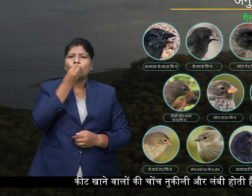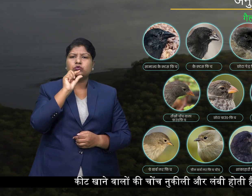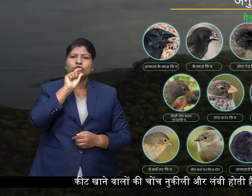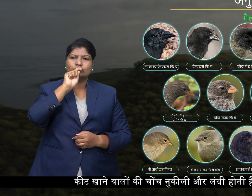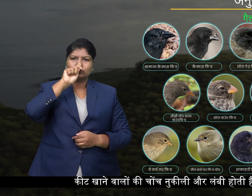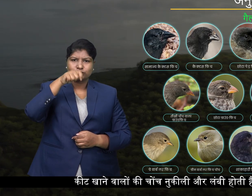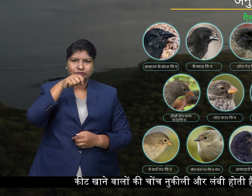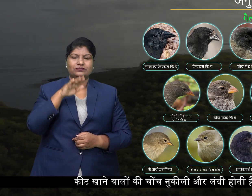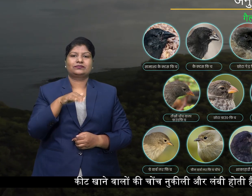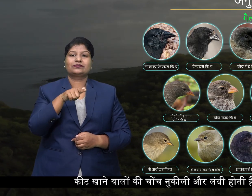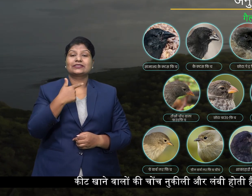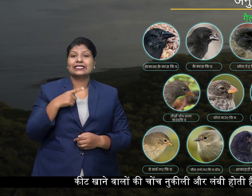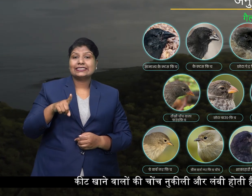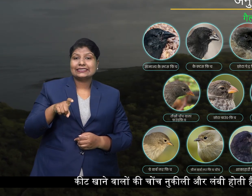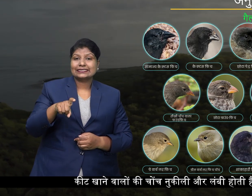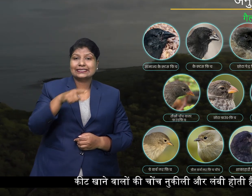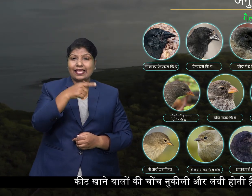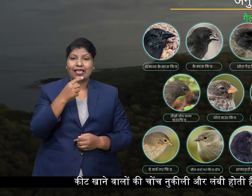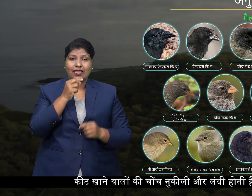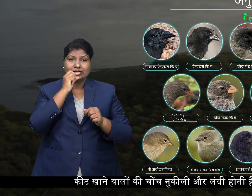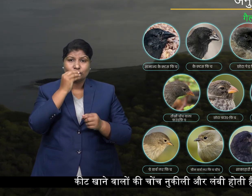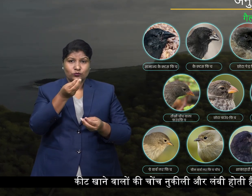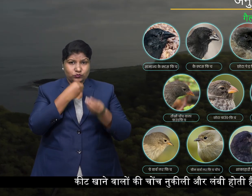कीट खाने वालों की चोंच नुकीली और लंबी होती है।